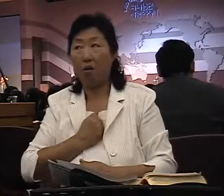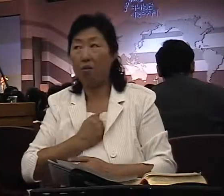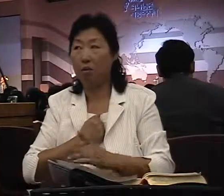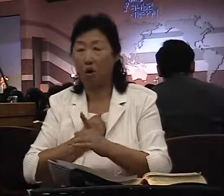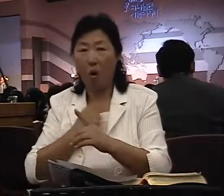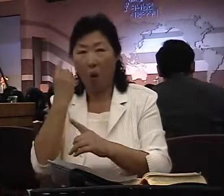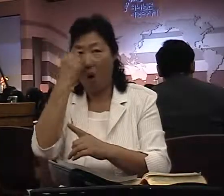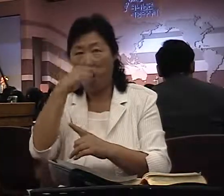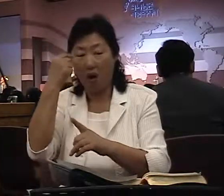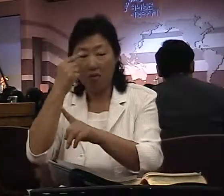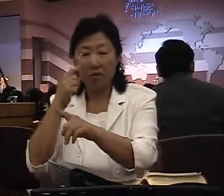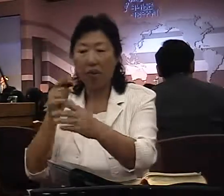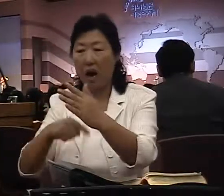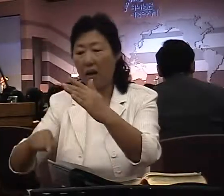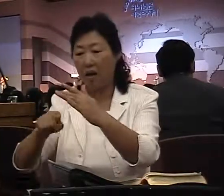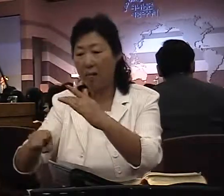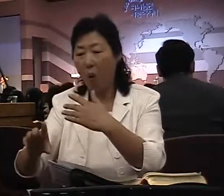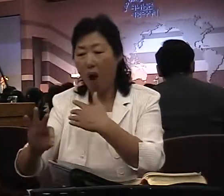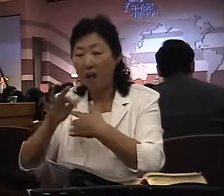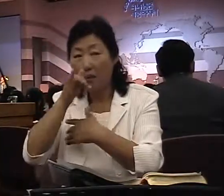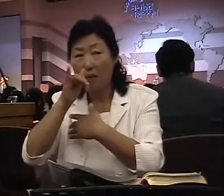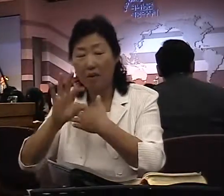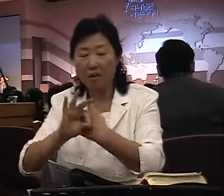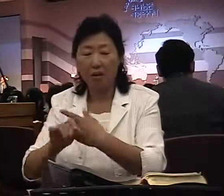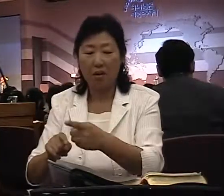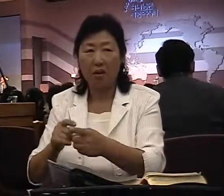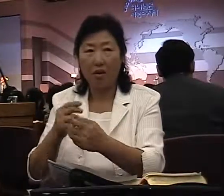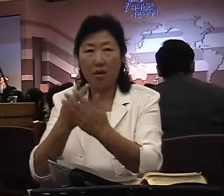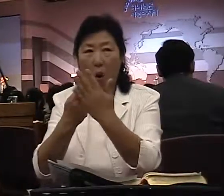그 안에 뭐가 있었냐면 거울이 있었어요. 거울.